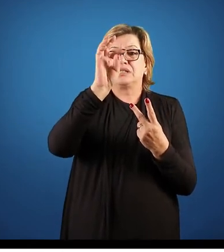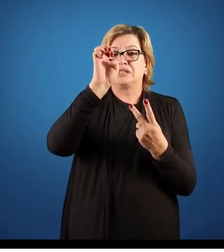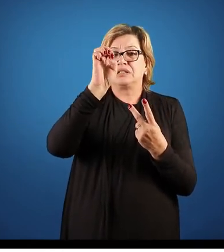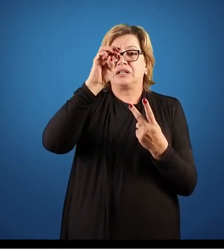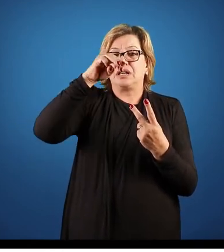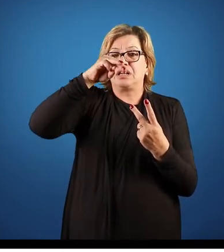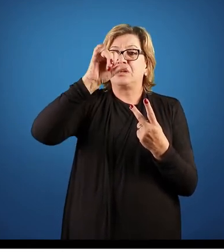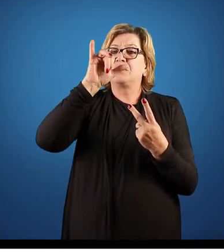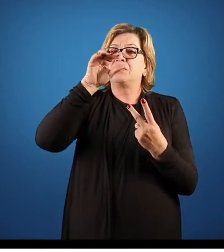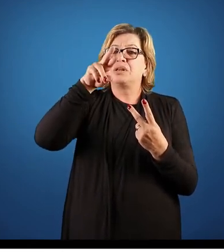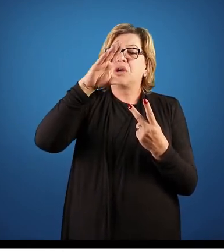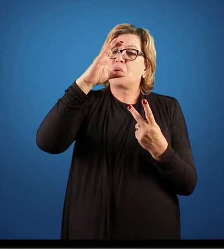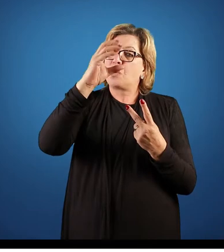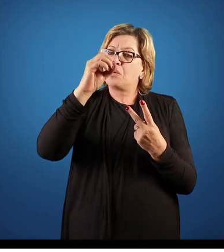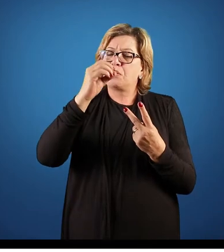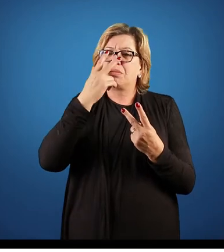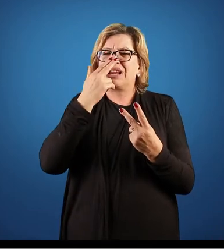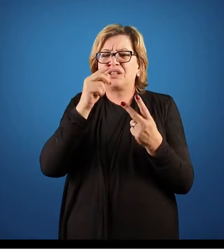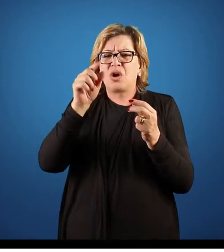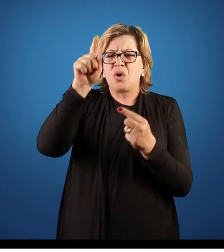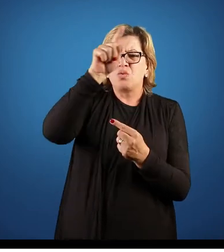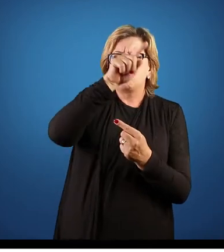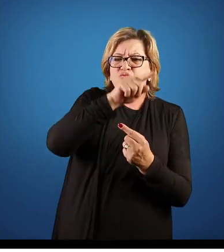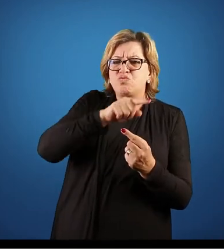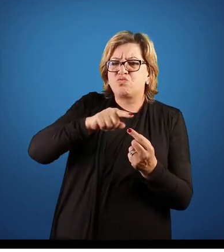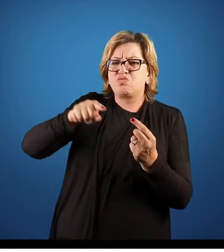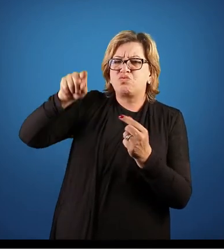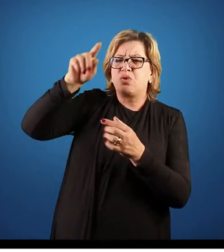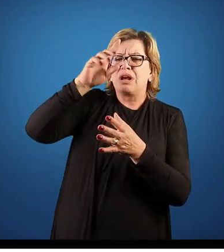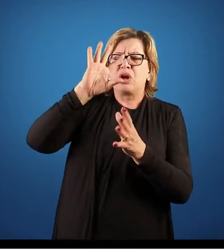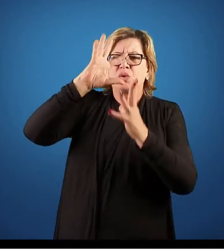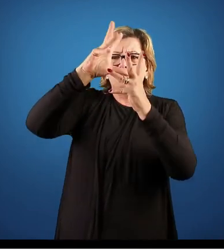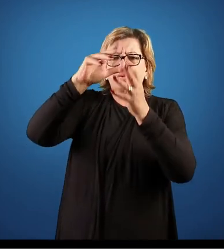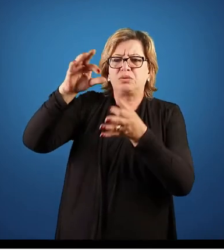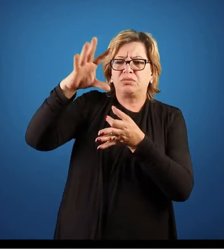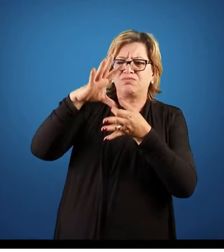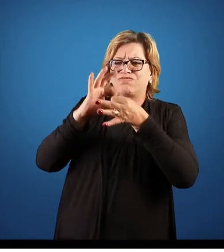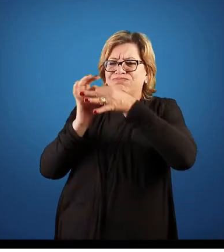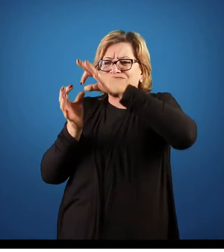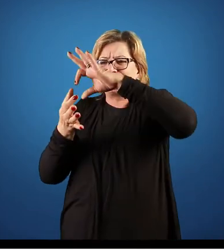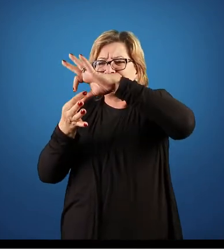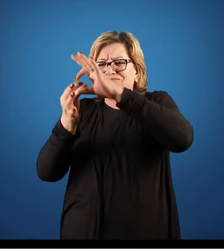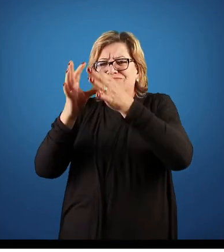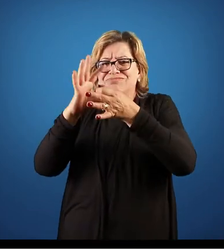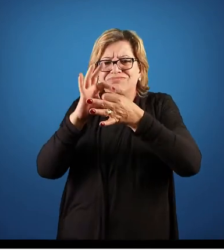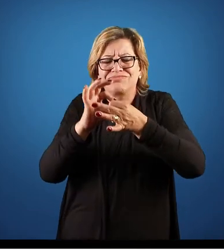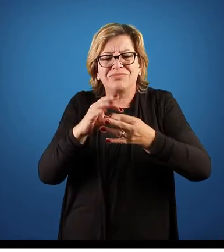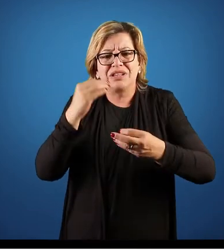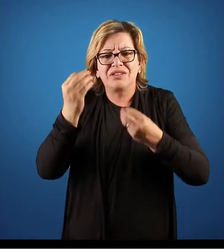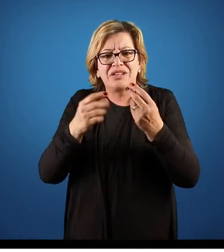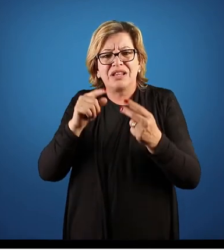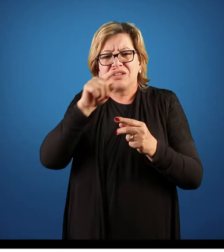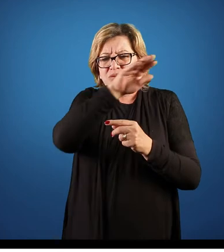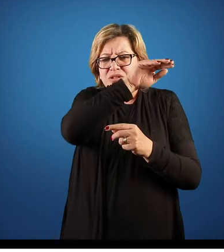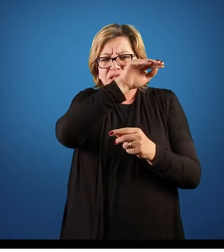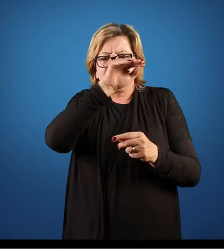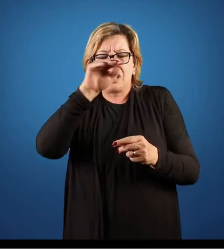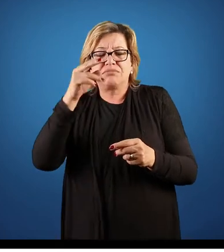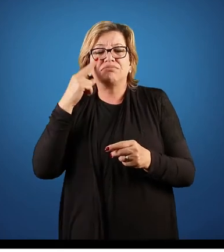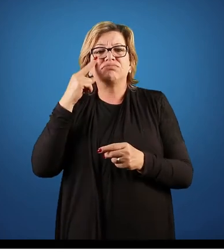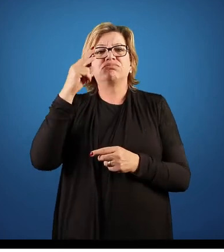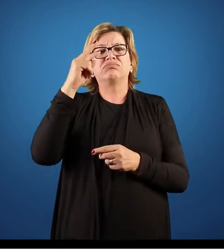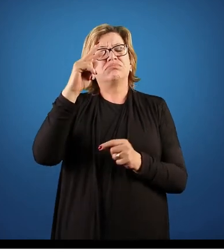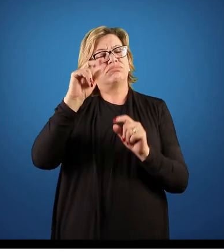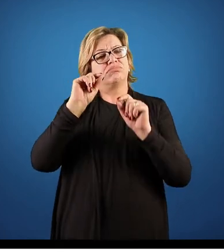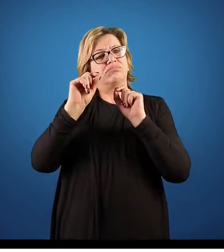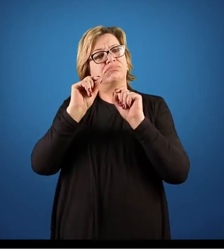tudo está interligado quando penso na forma linear é um pensamento um pouco é eu visualizo aquilo que eu tenho de